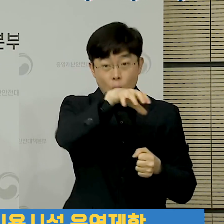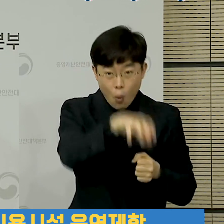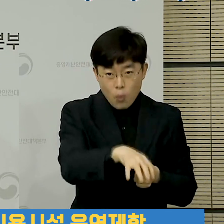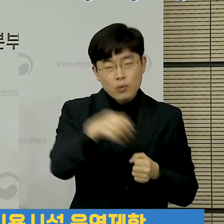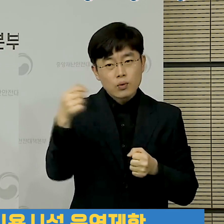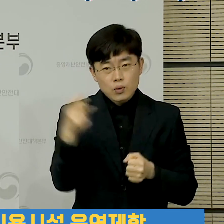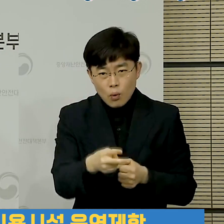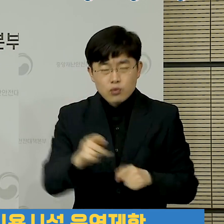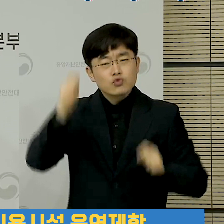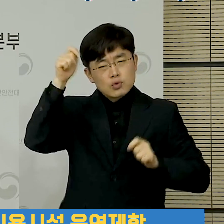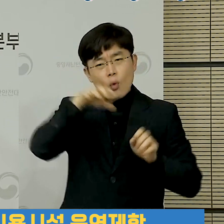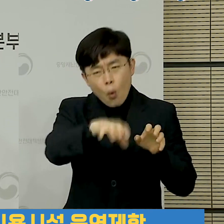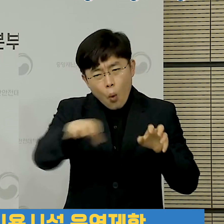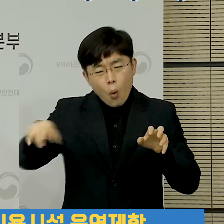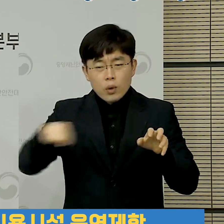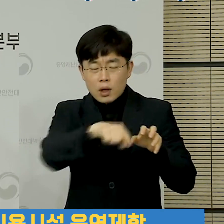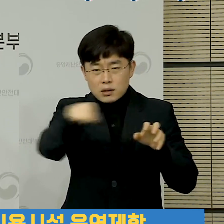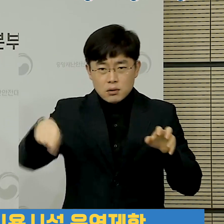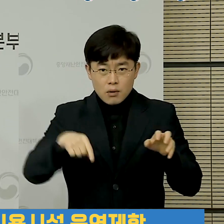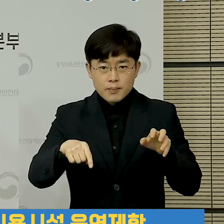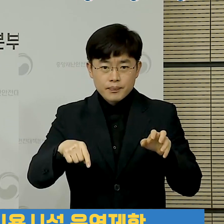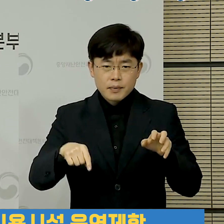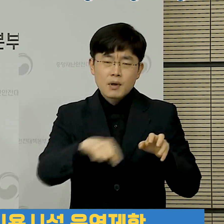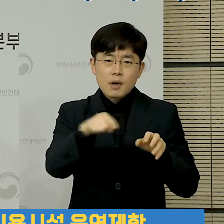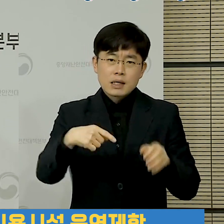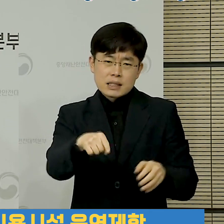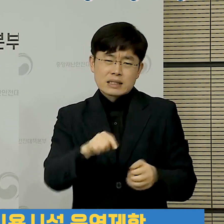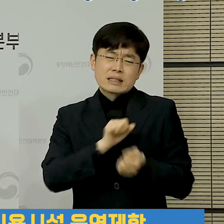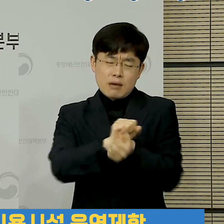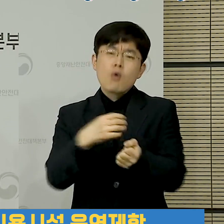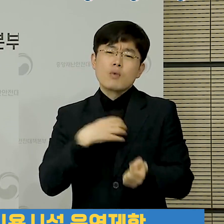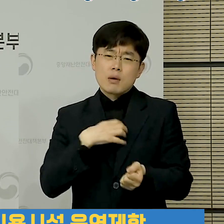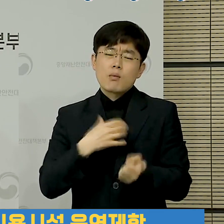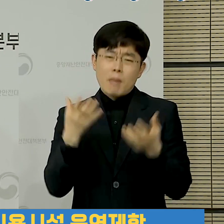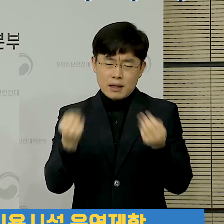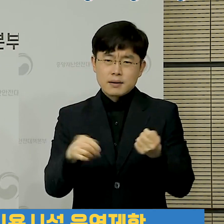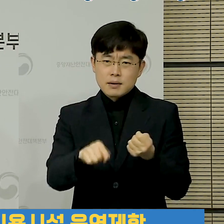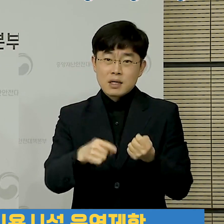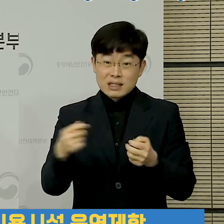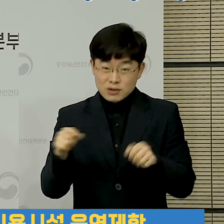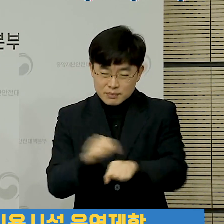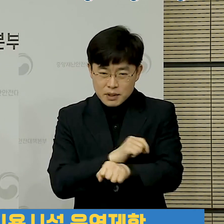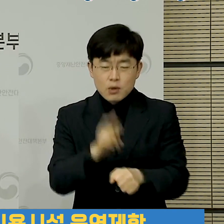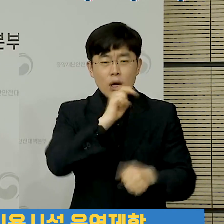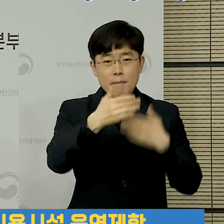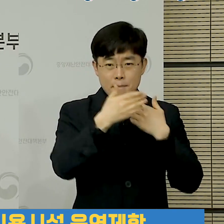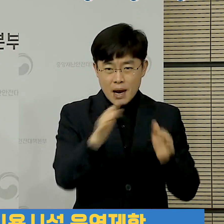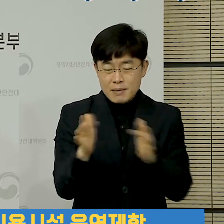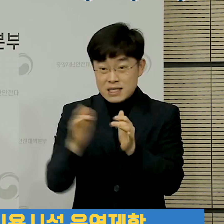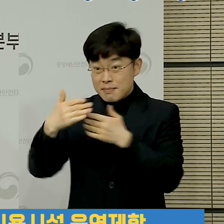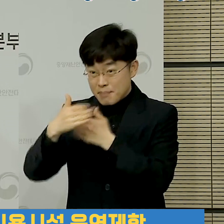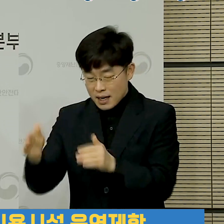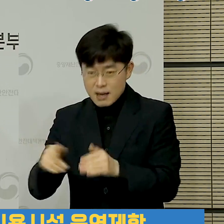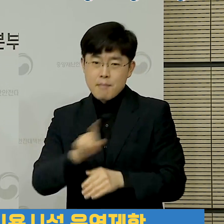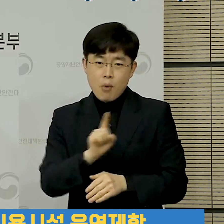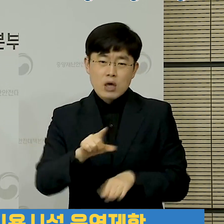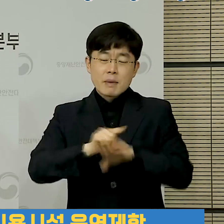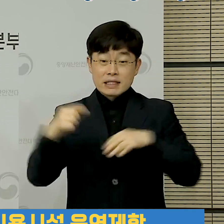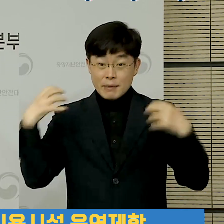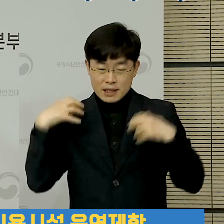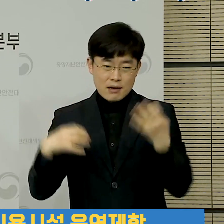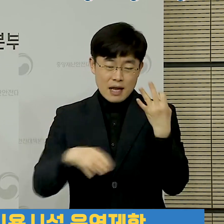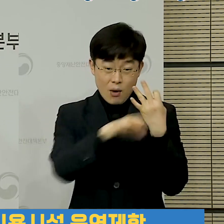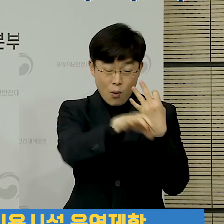무도장이 해당되며 모두 운영 제한 업종이며 노래연습장과 PC방은 14개 시도에서 운영